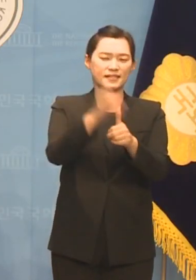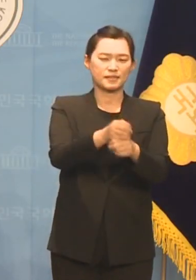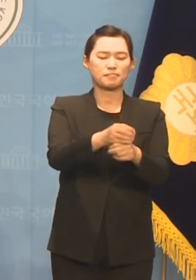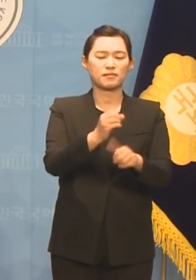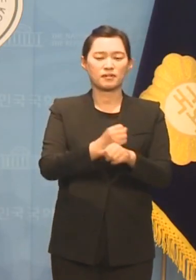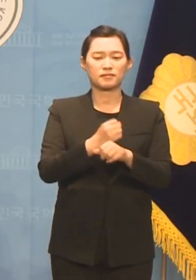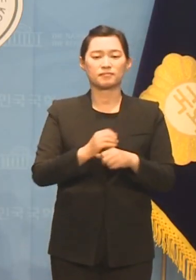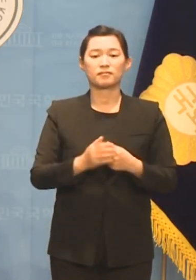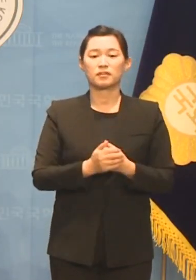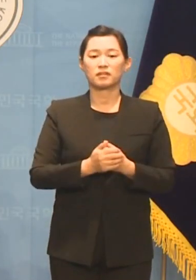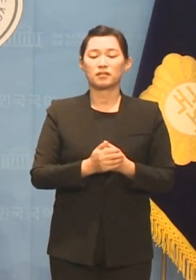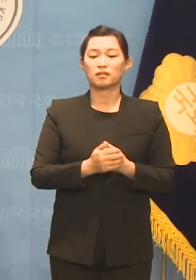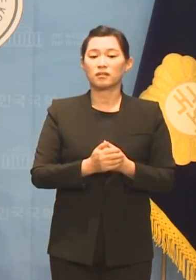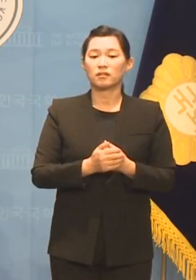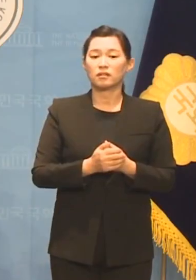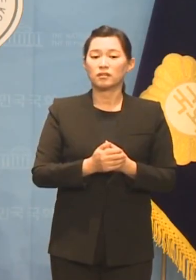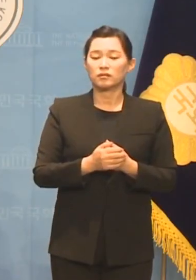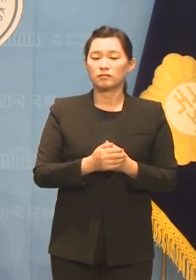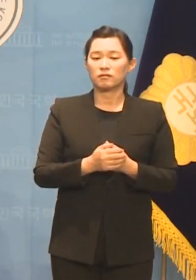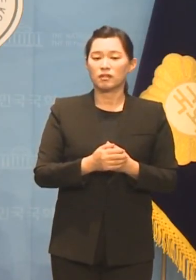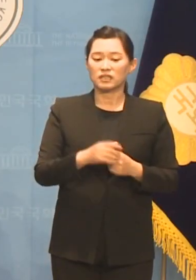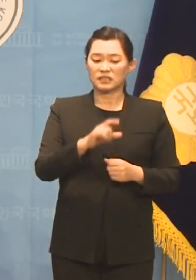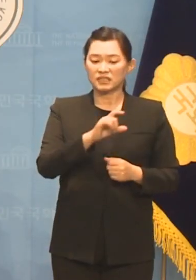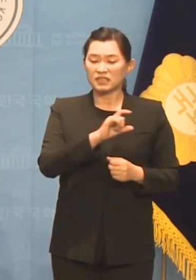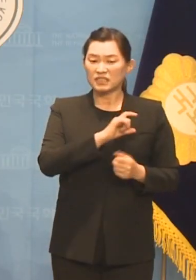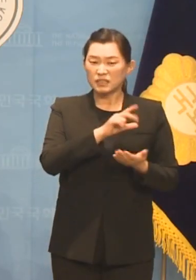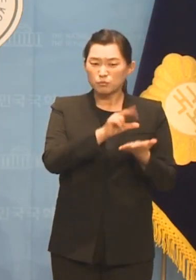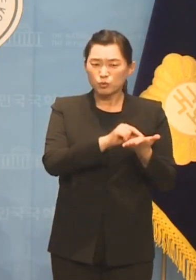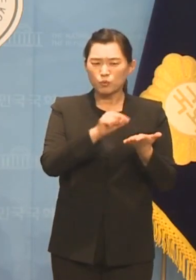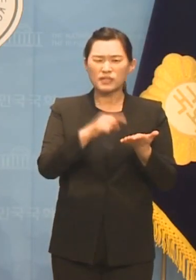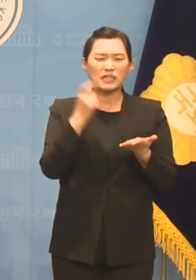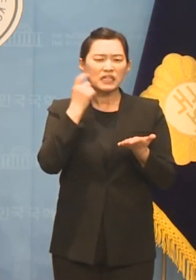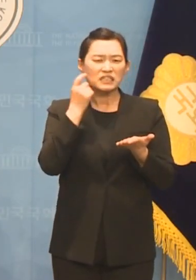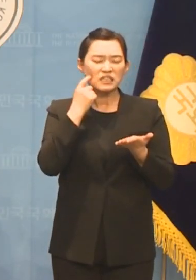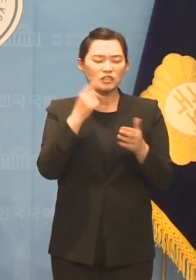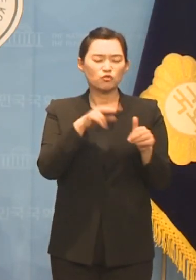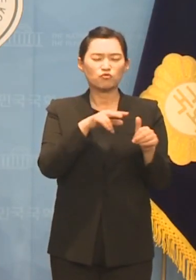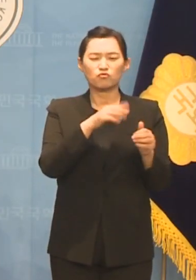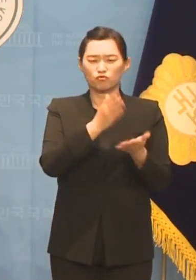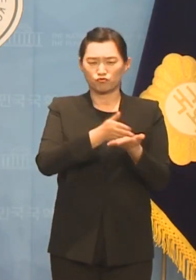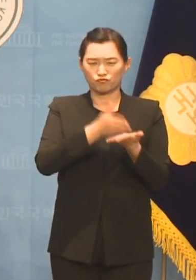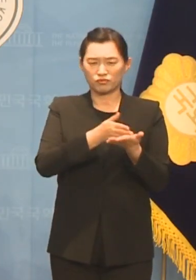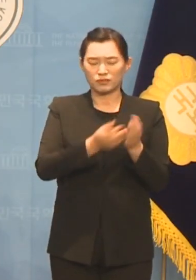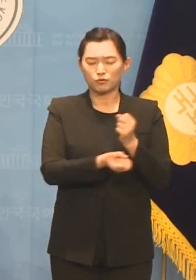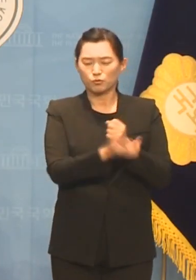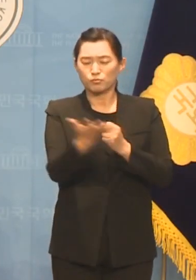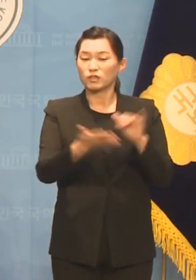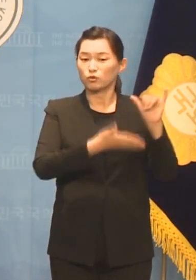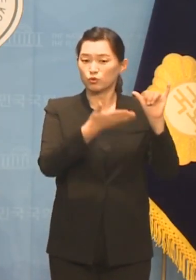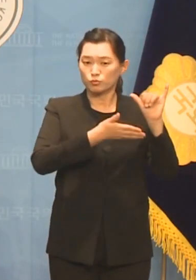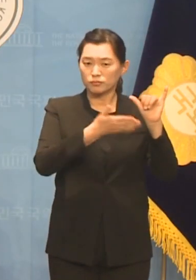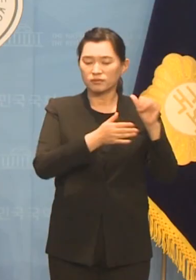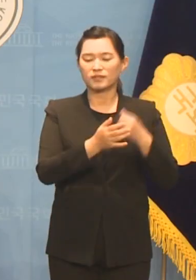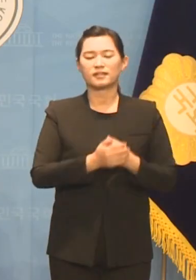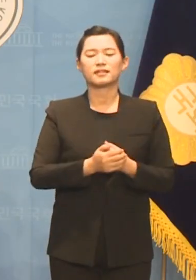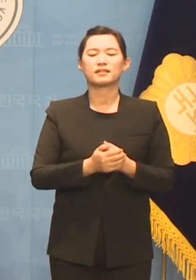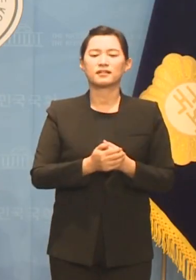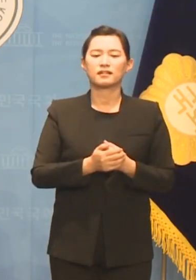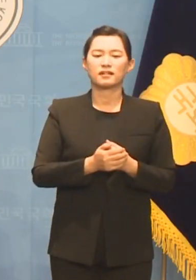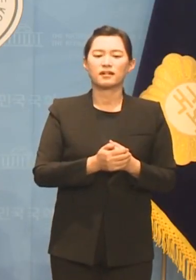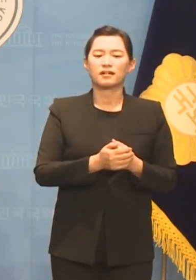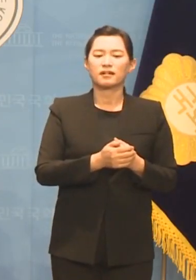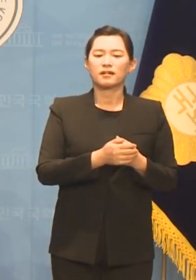최근 썸네일과 제목으로 가짜뉴스를 유포하는 유튜브에 좀비 채널과 같은